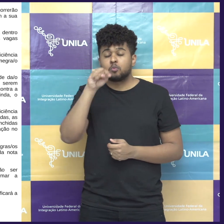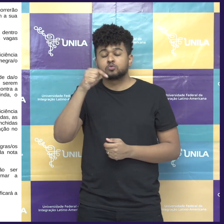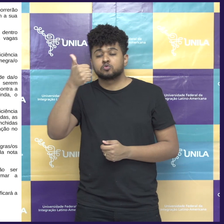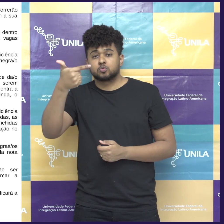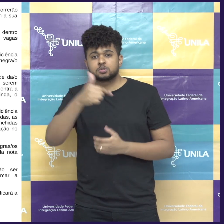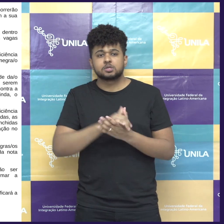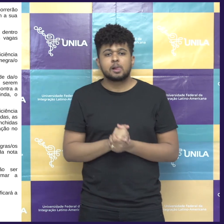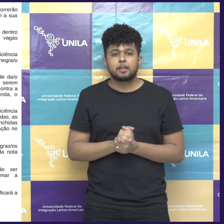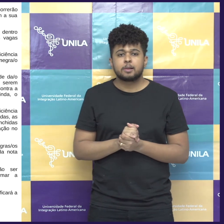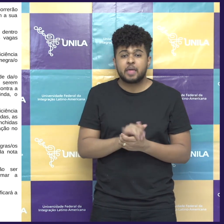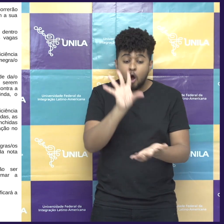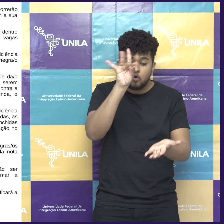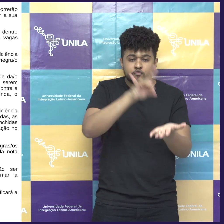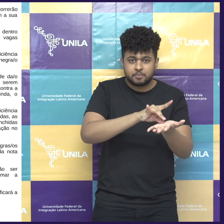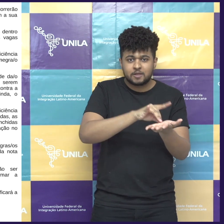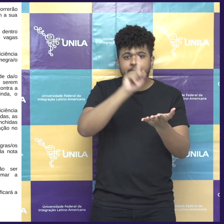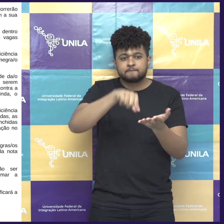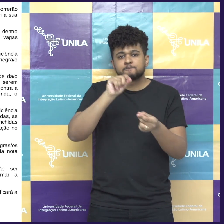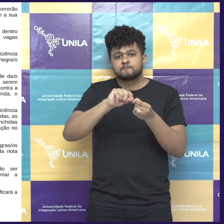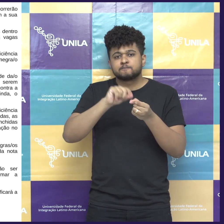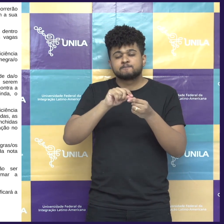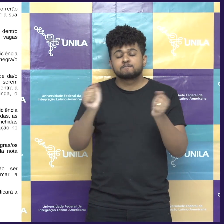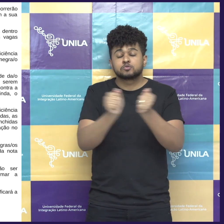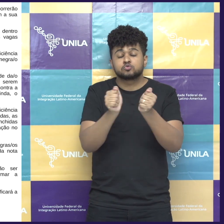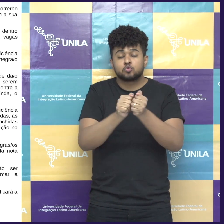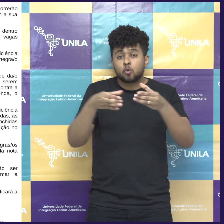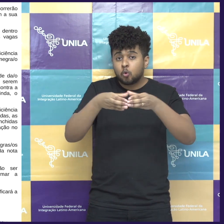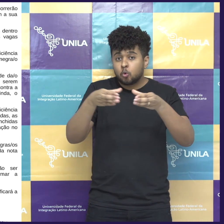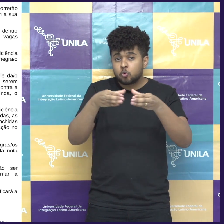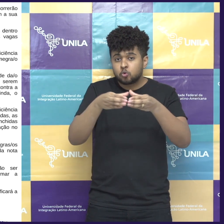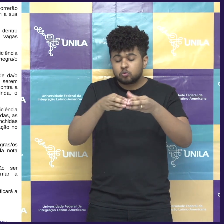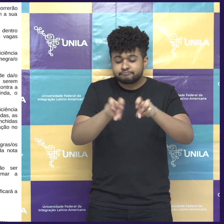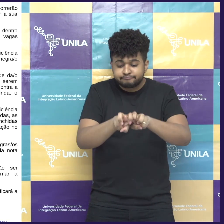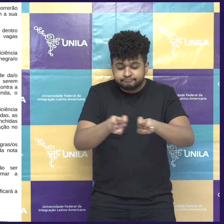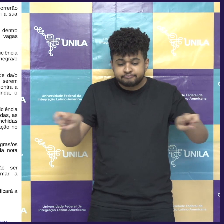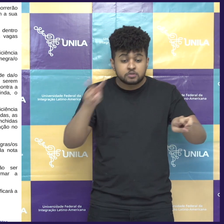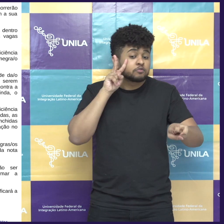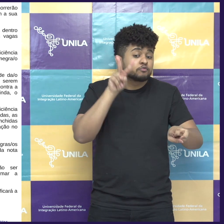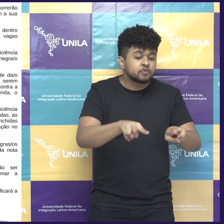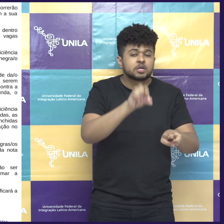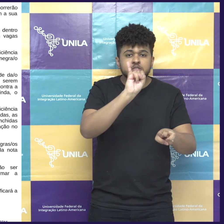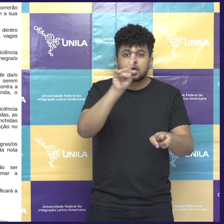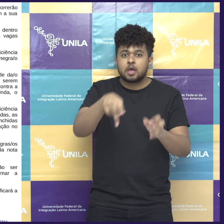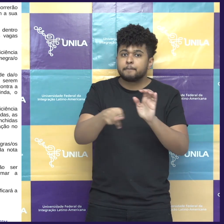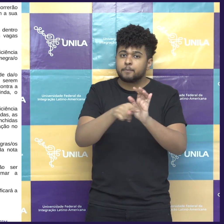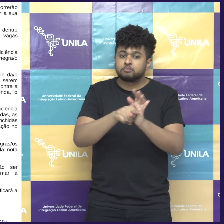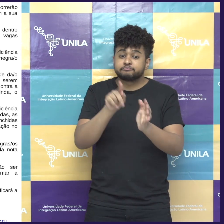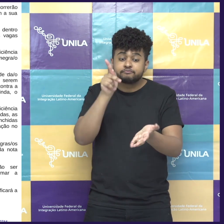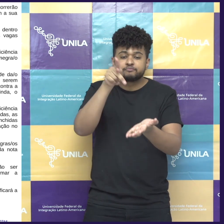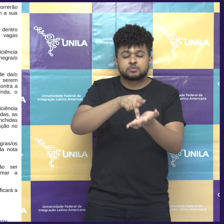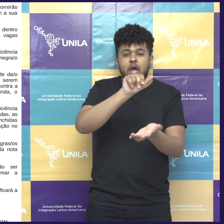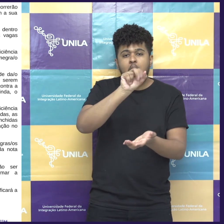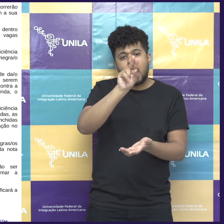3.1.12. A confirmação será realizada junto à comissão de verificação, a qual verificará a veracidade da autodeclaração.